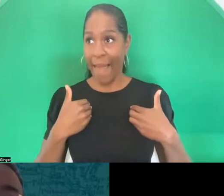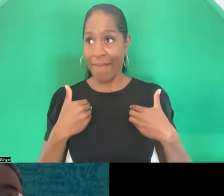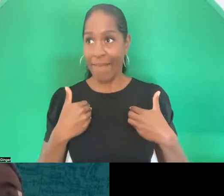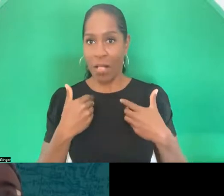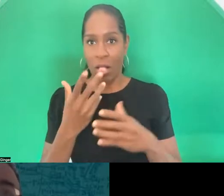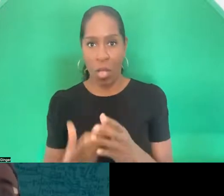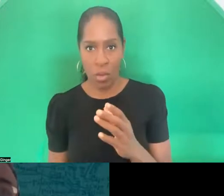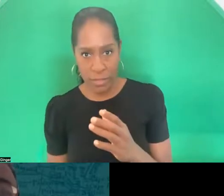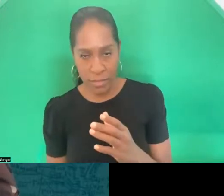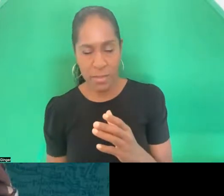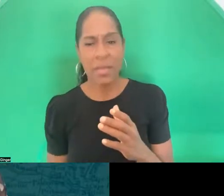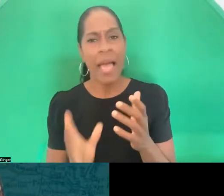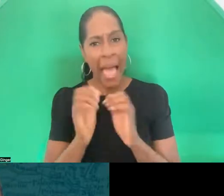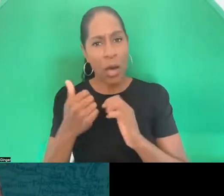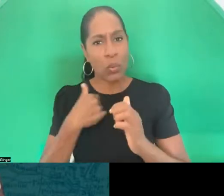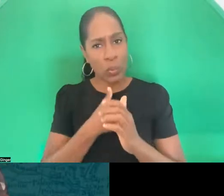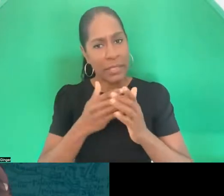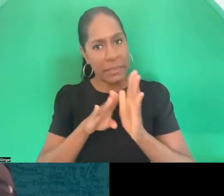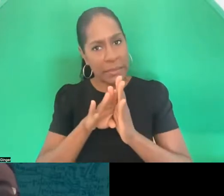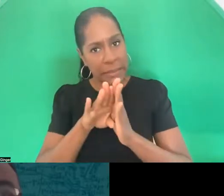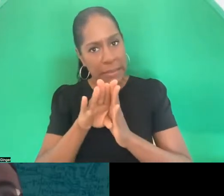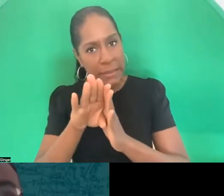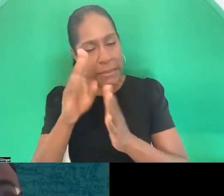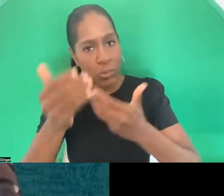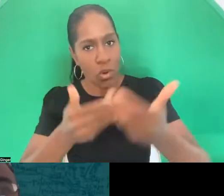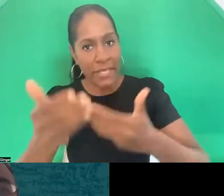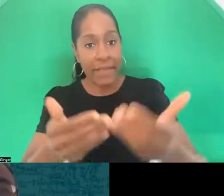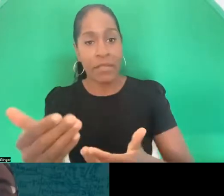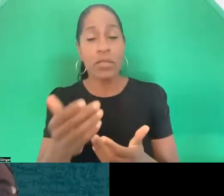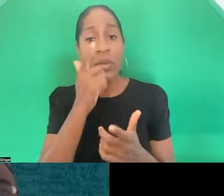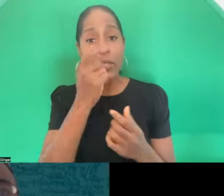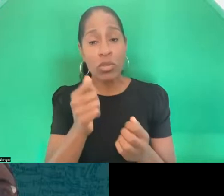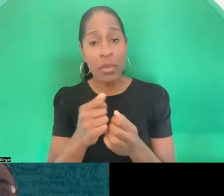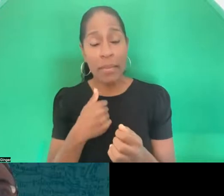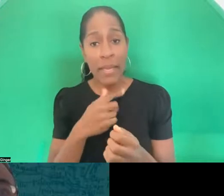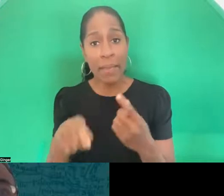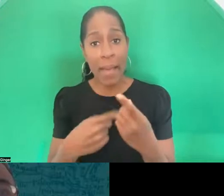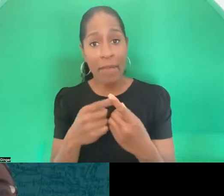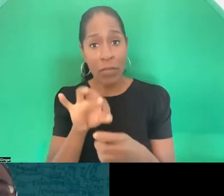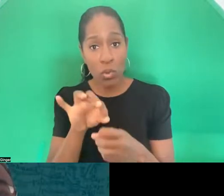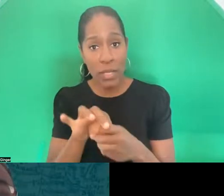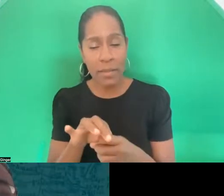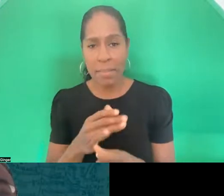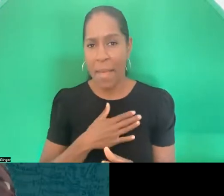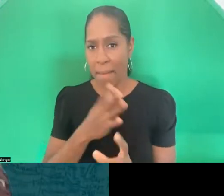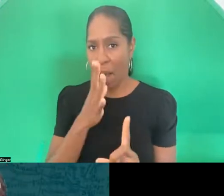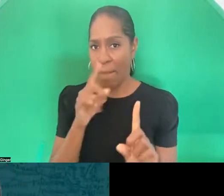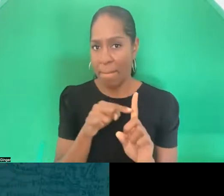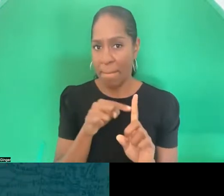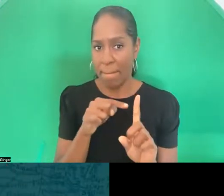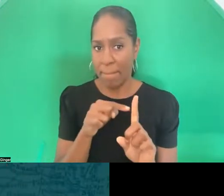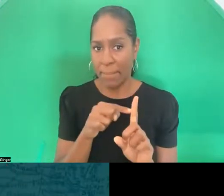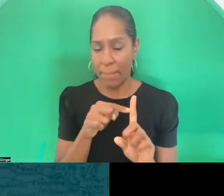fueron como progresaron Entonces lo interesante para nosotros al votar Es que mi hermana